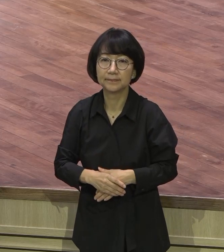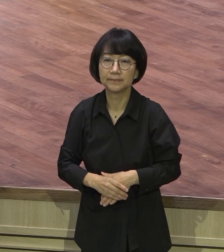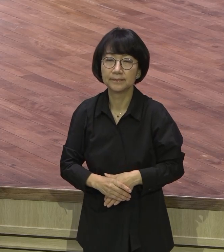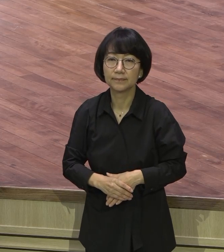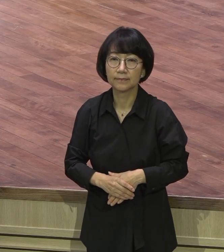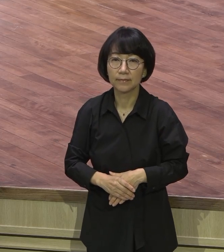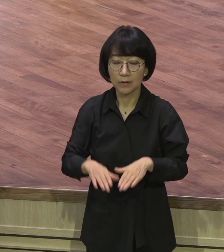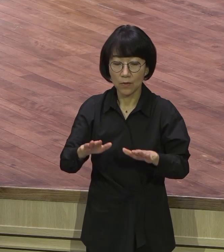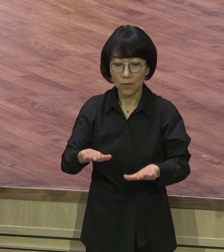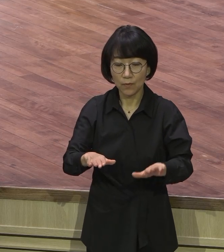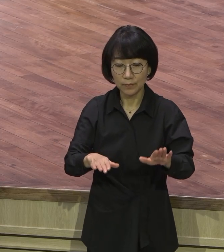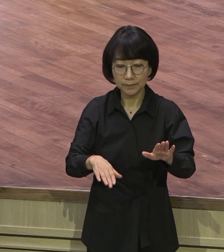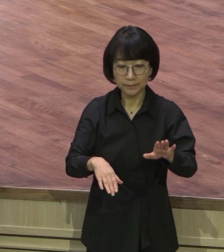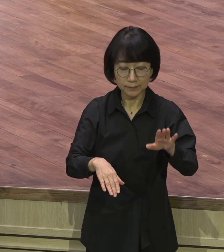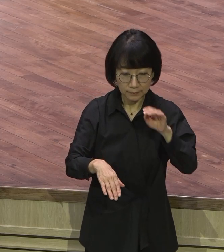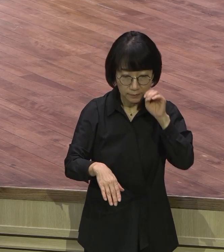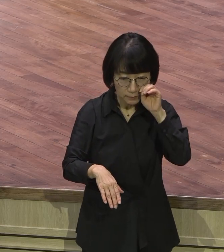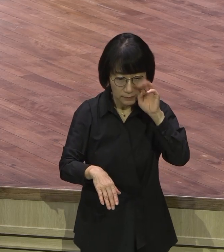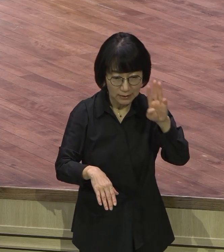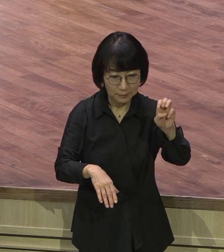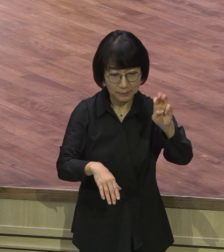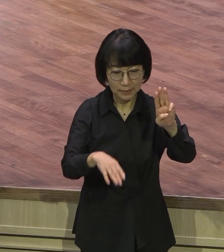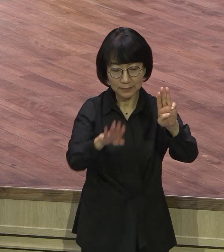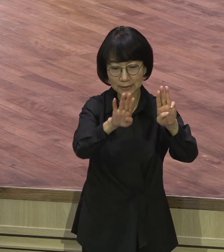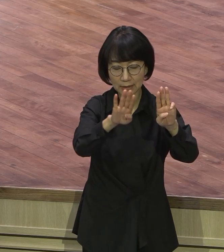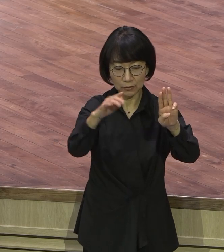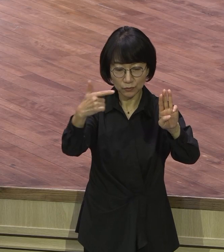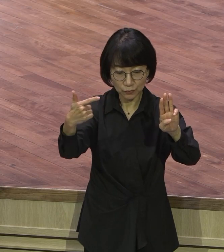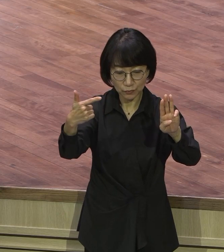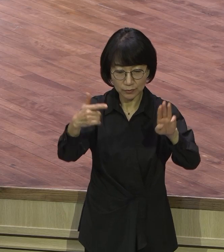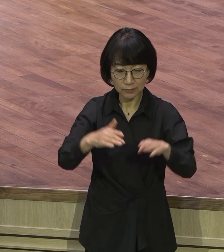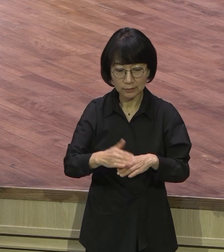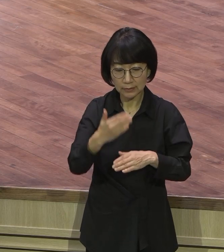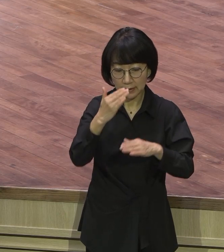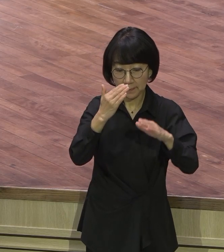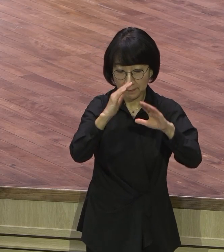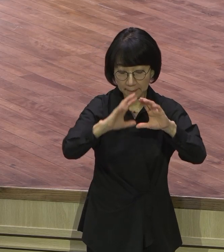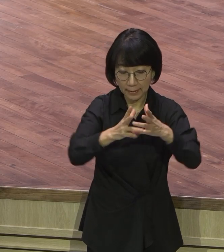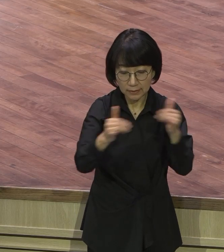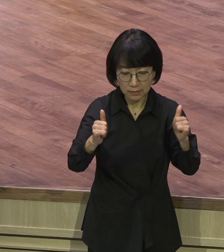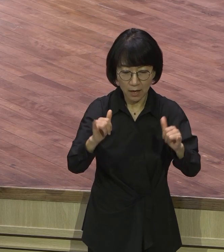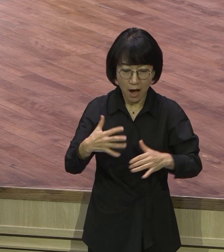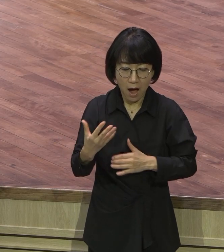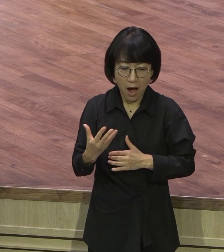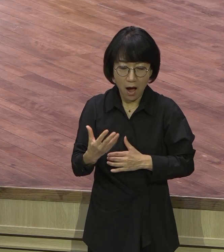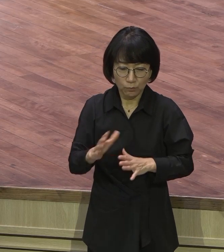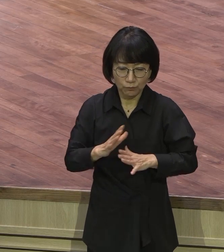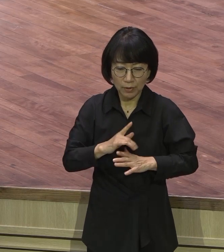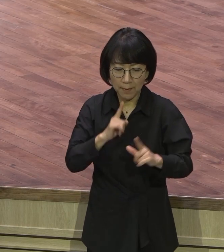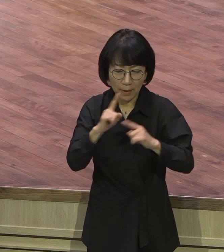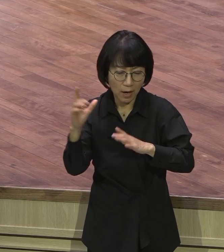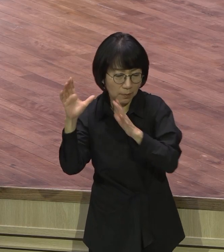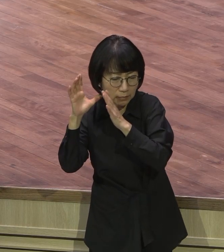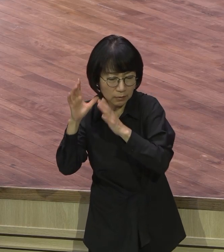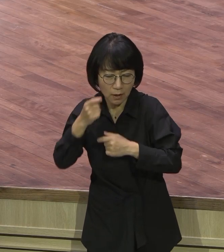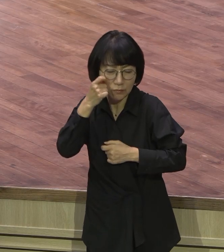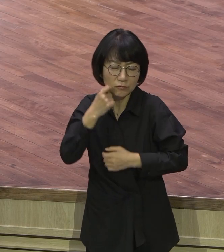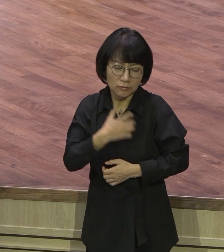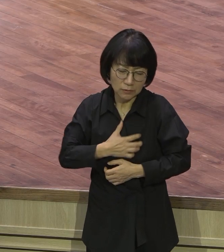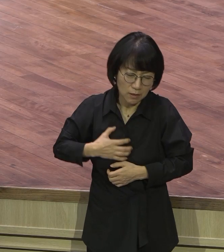4절로 6절입니다. 백성이 이 주눔한 말씀을 듣고 슬퍼하여 한